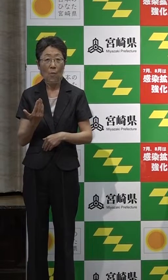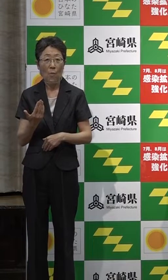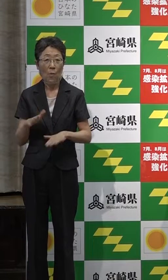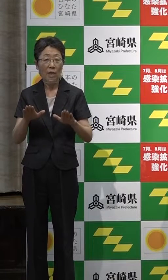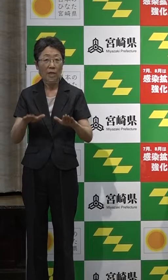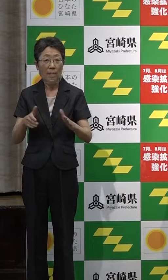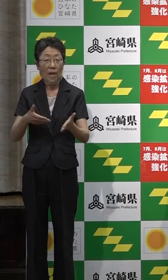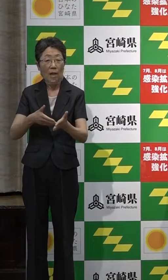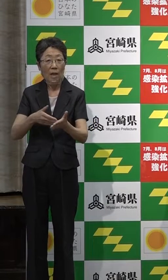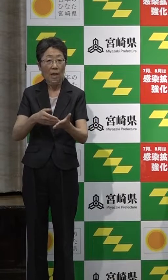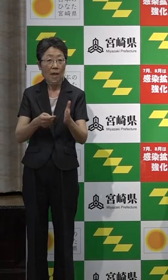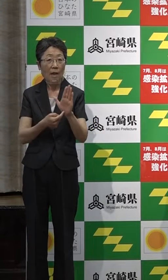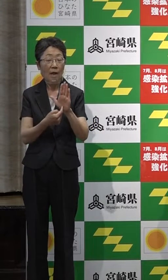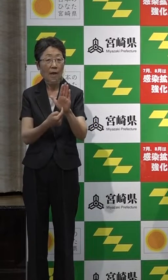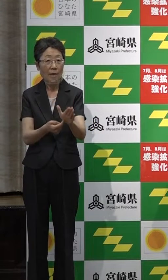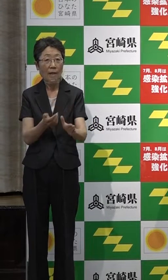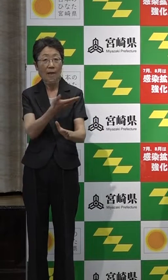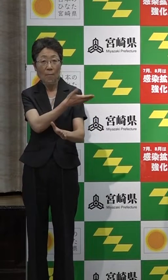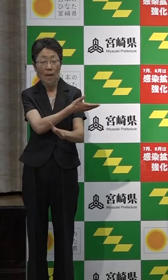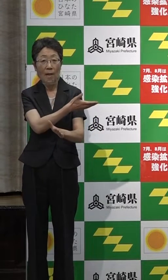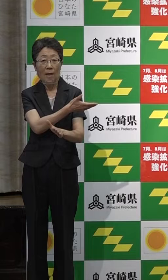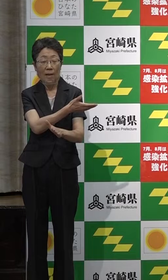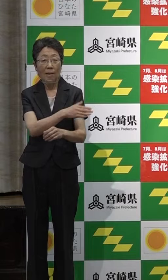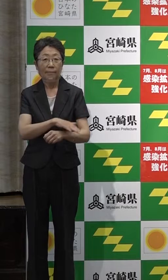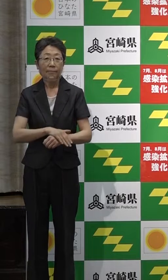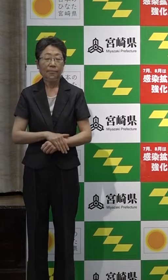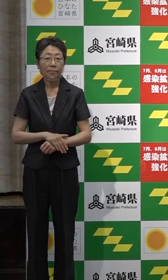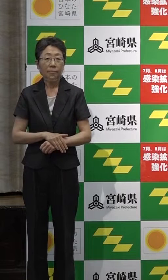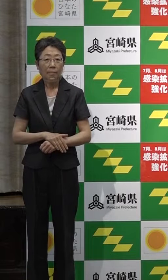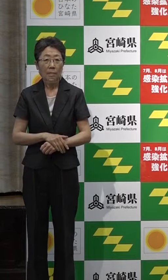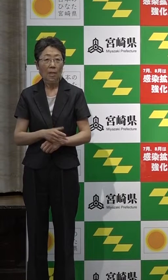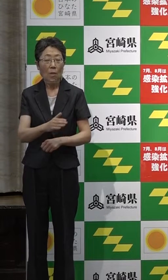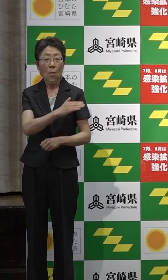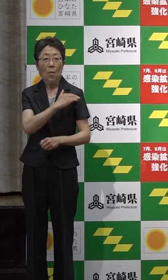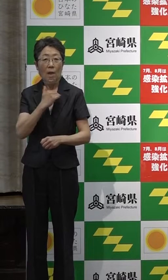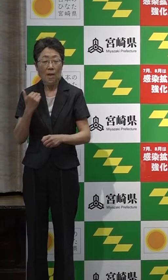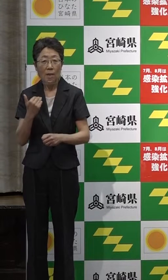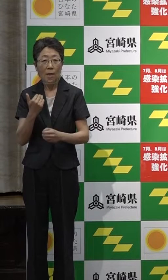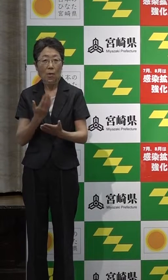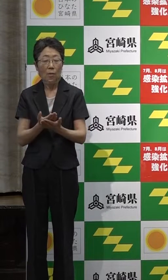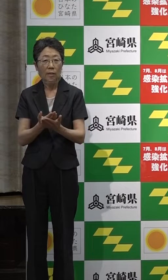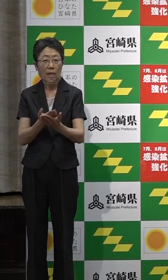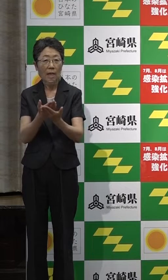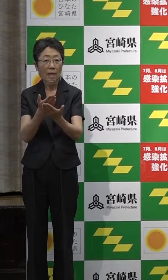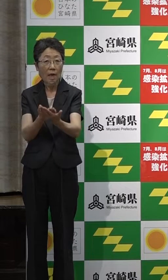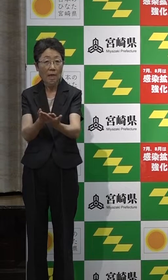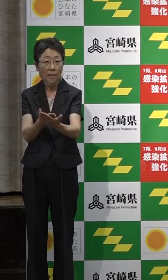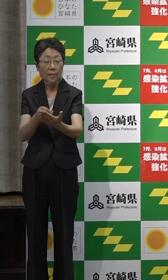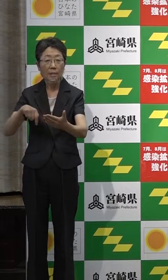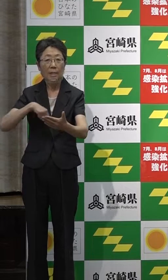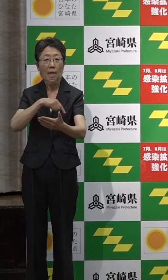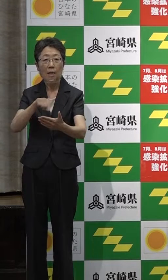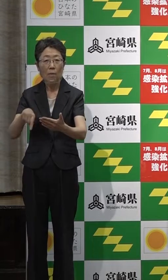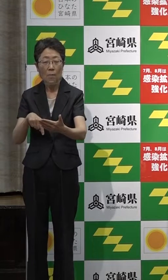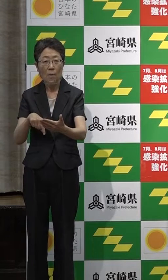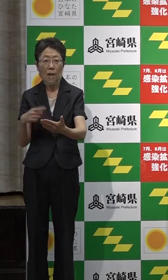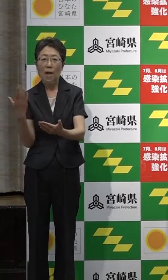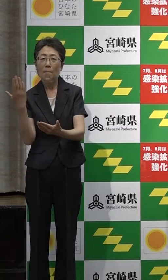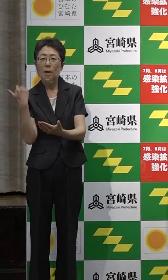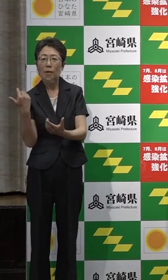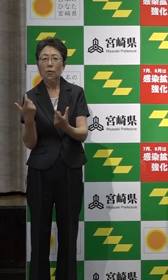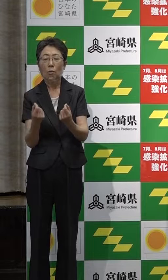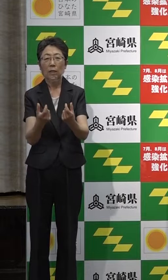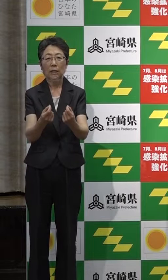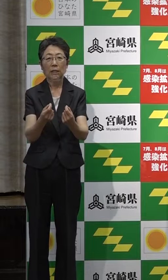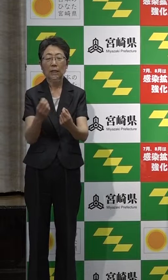ても同じであるということで、我々の要請としては基本的に変わっていないわけでありますが、先日の全国知事